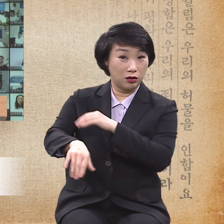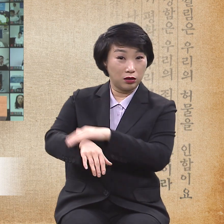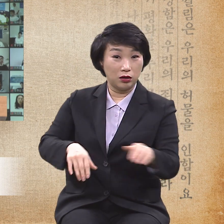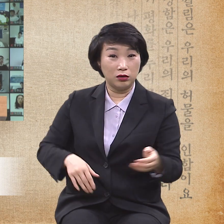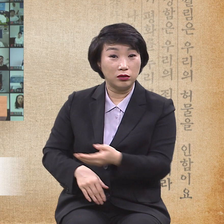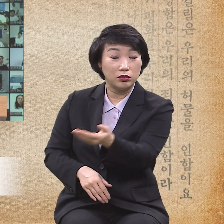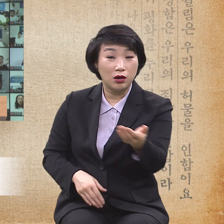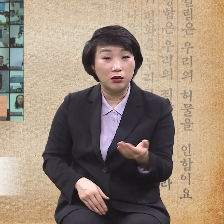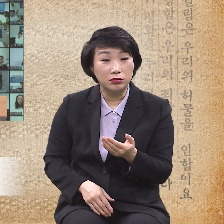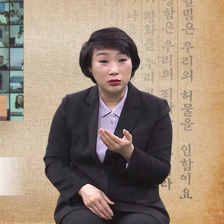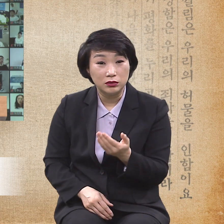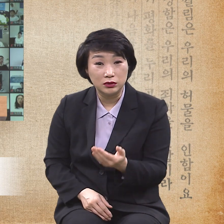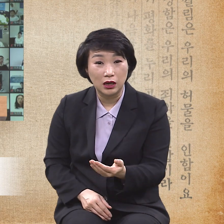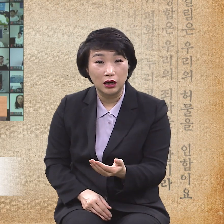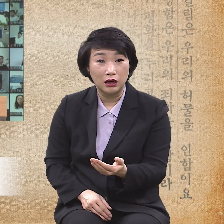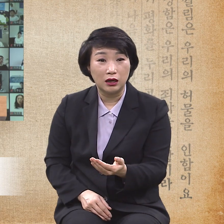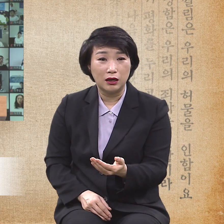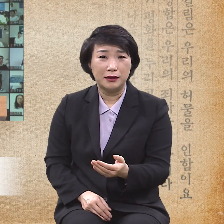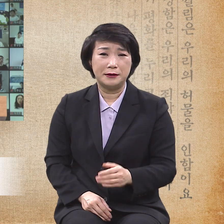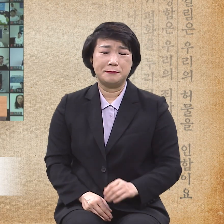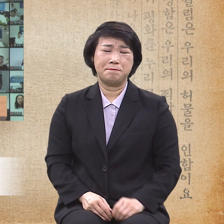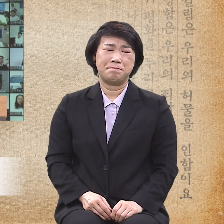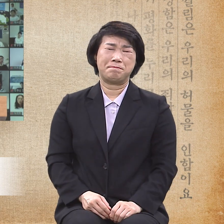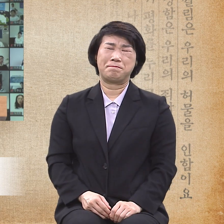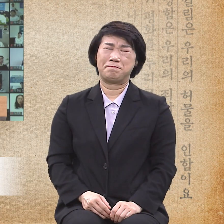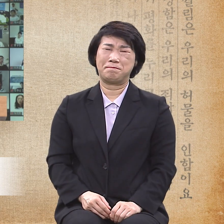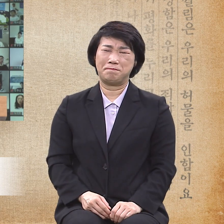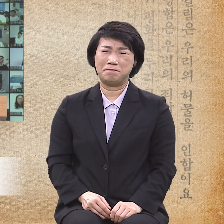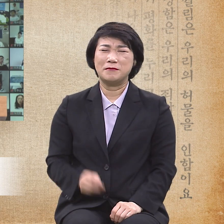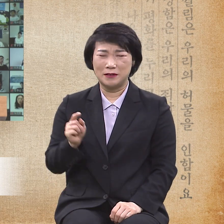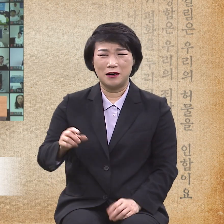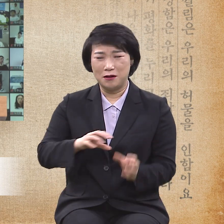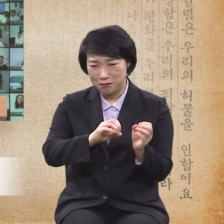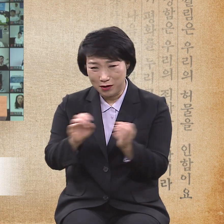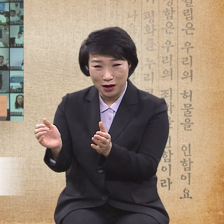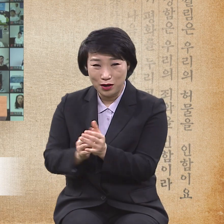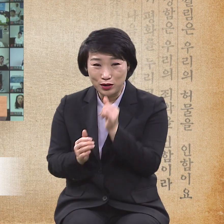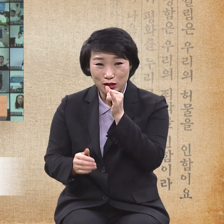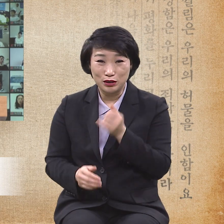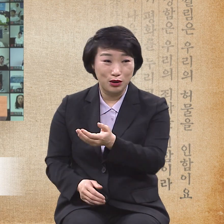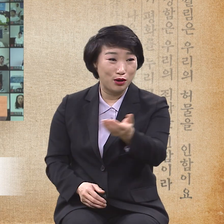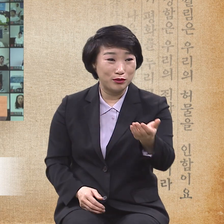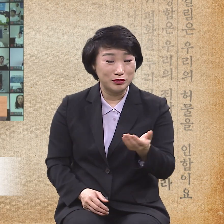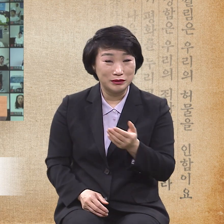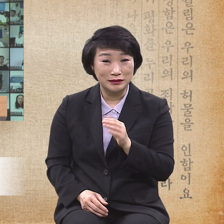밟아버렸는지